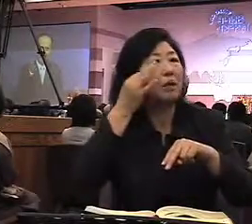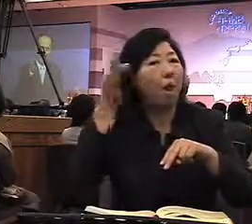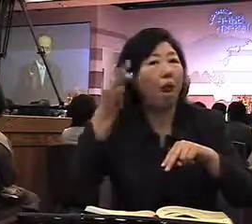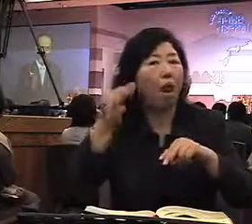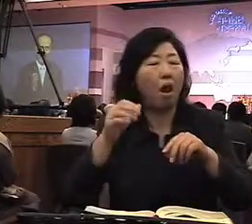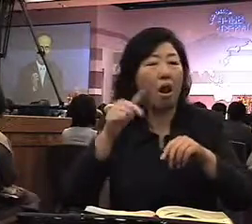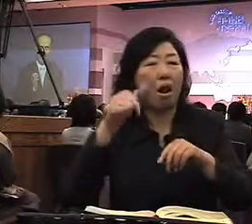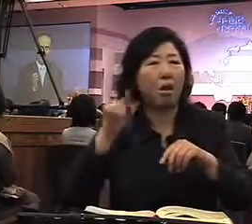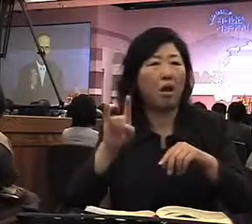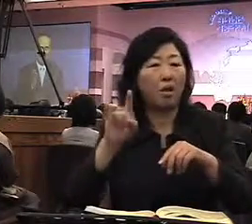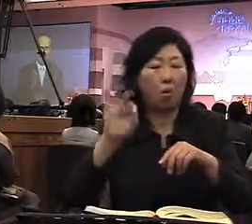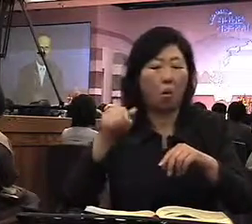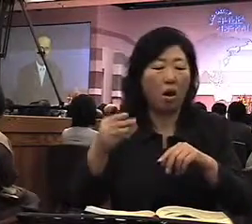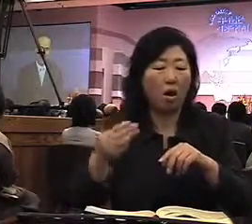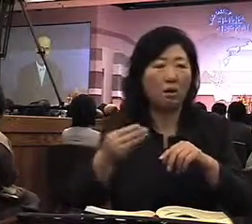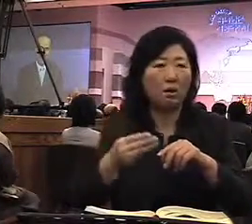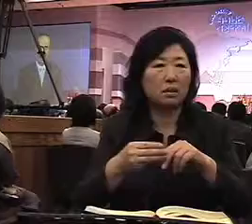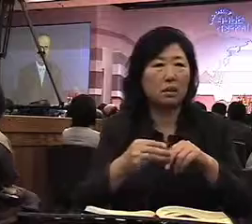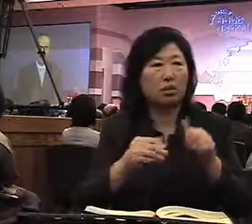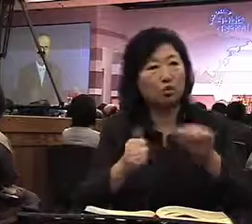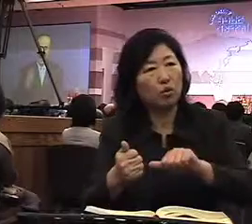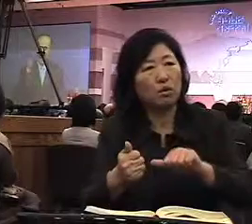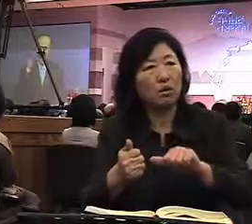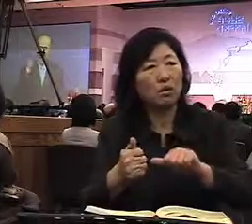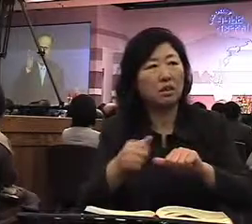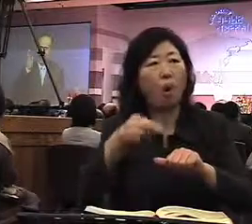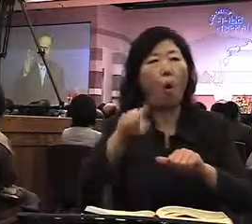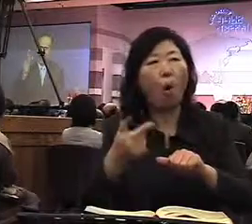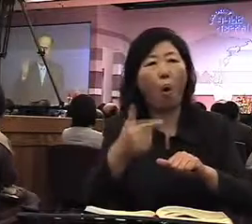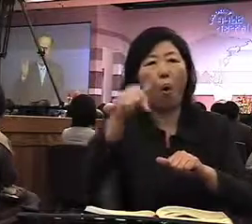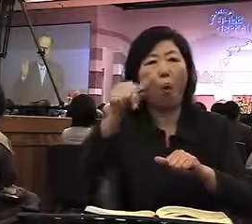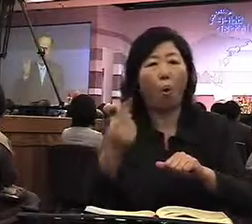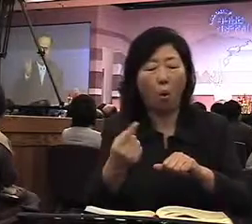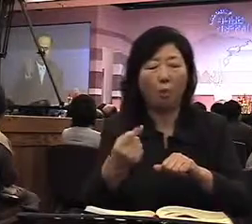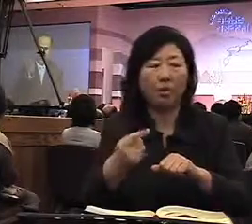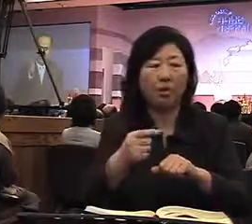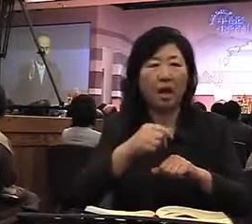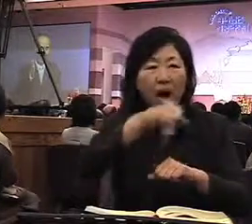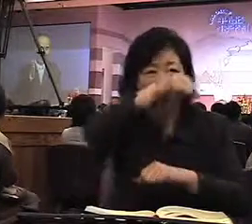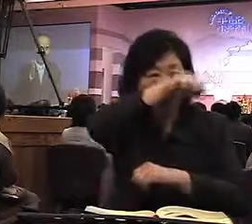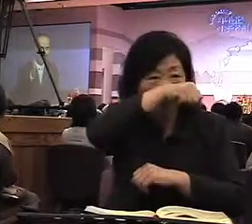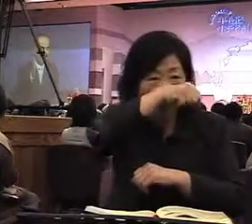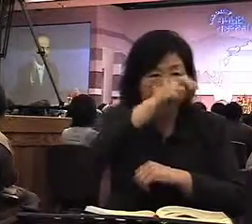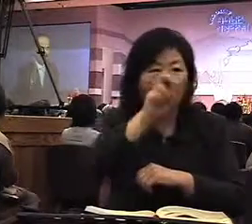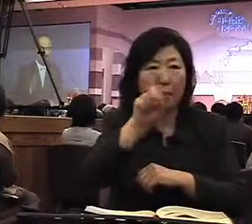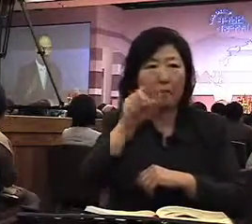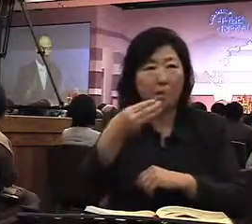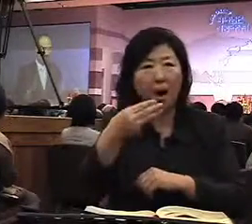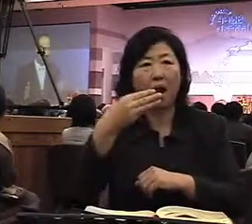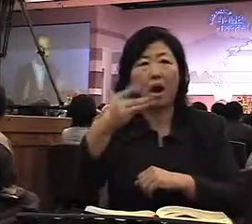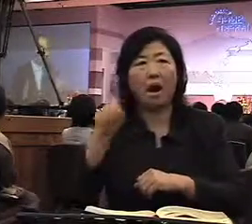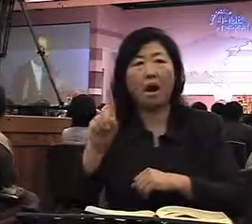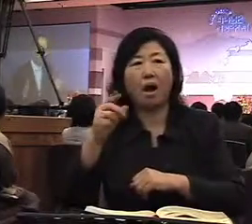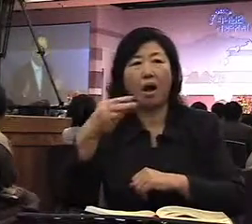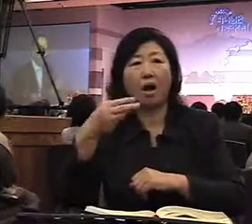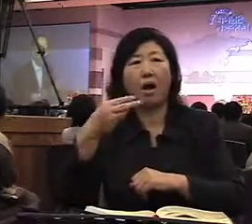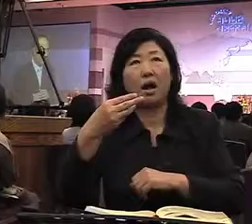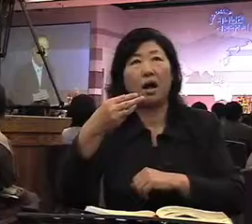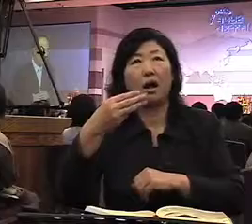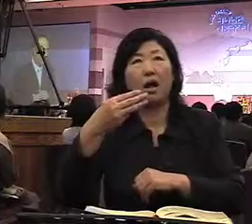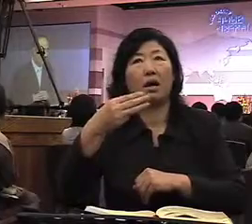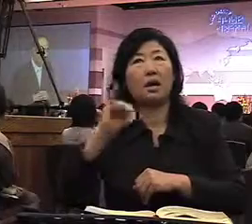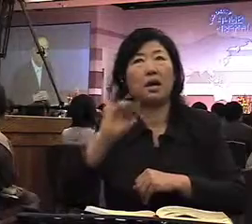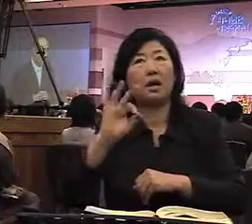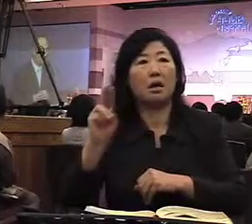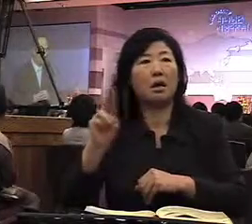선고를 받았다가 살아난 사람이다. 건강한 사람이 아닙니다. 그러나 아프리카에서 말라리아에 걸려서 자리에 누운 것 빼고요, 서 있는 동안에 피곤을